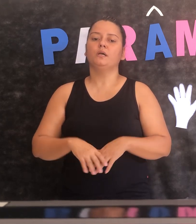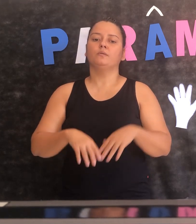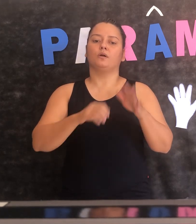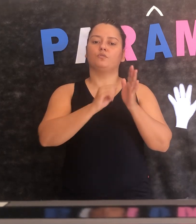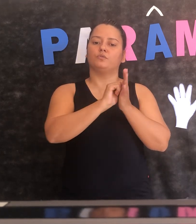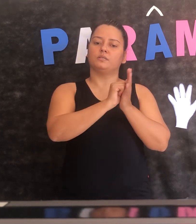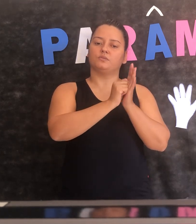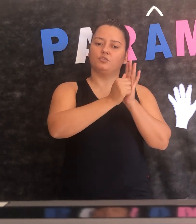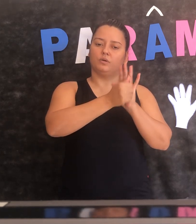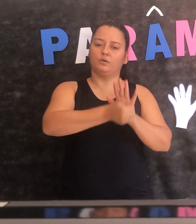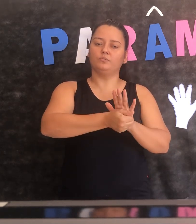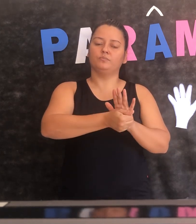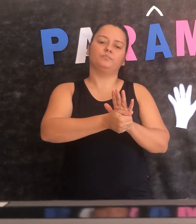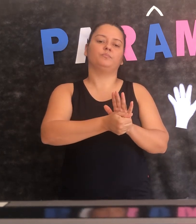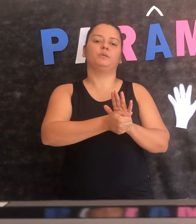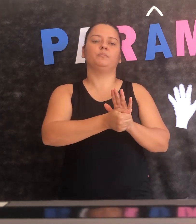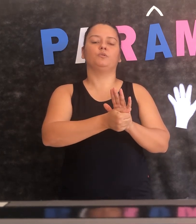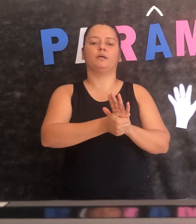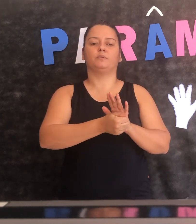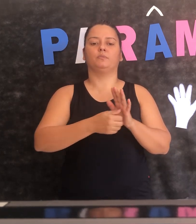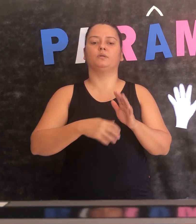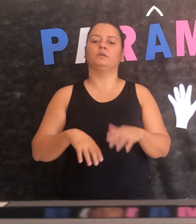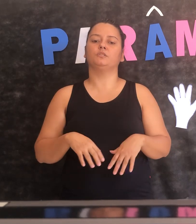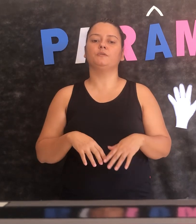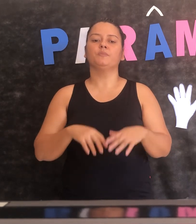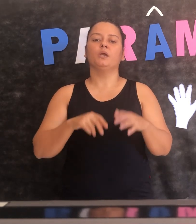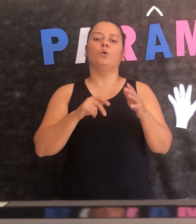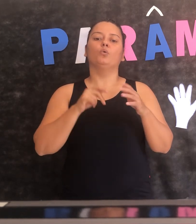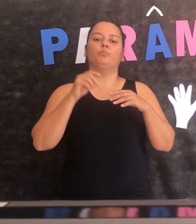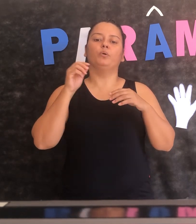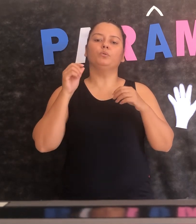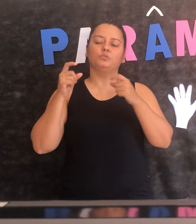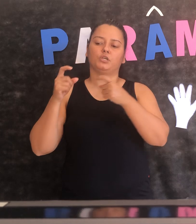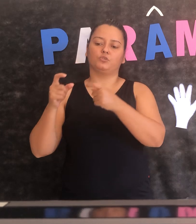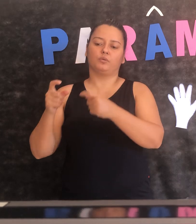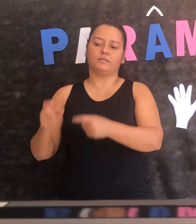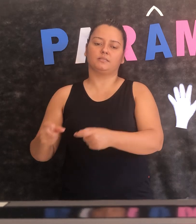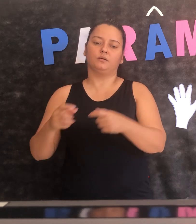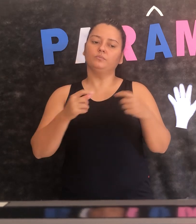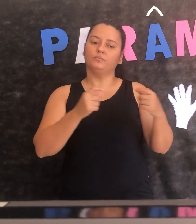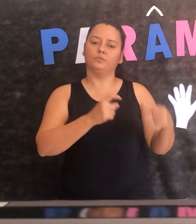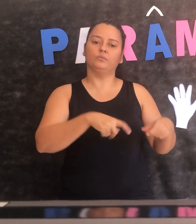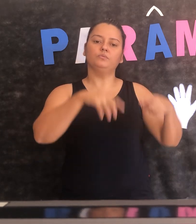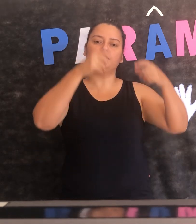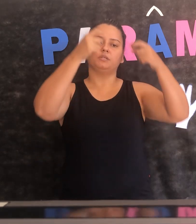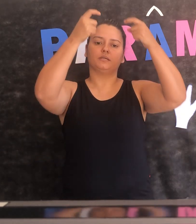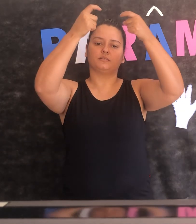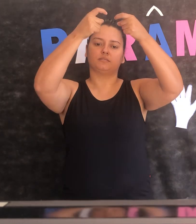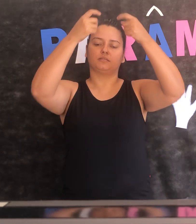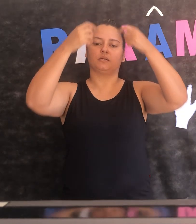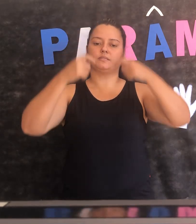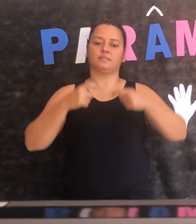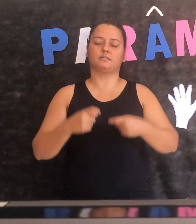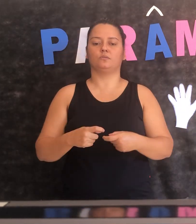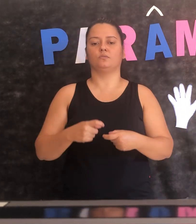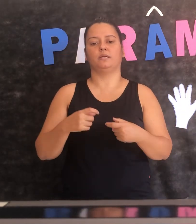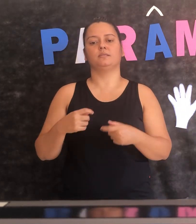da configuração de mão? Primeiro parâmetro importante, o ponto de articulação, onde esse sinal está sendo